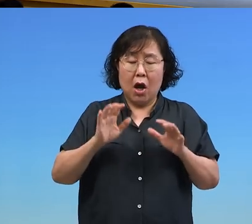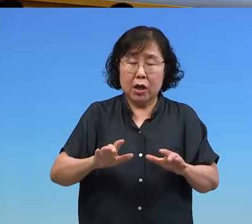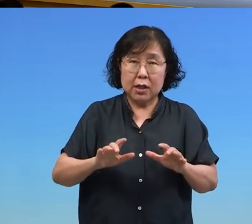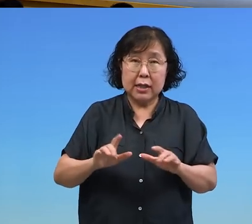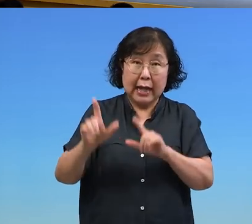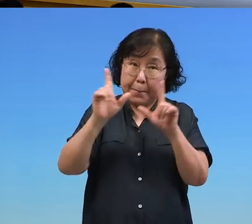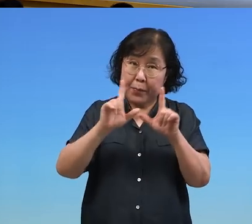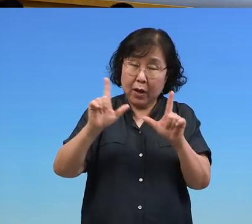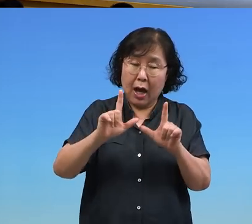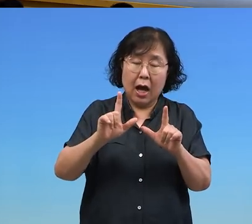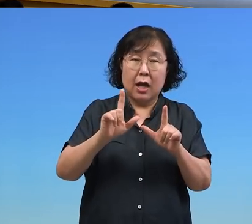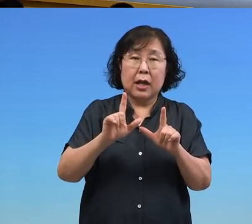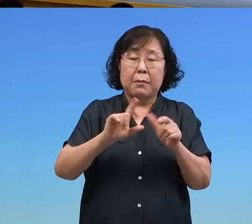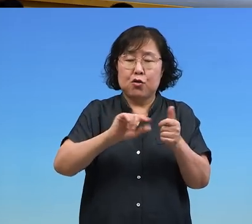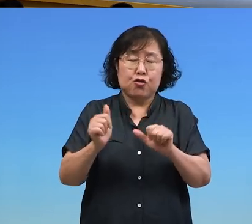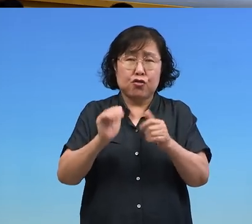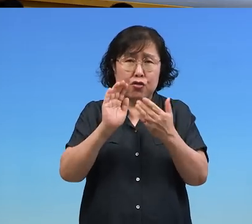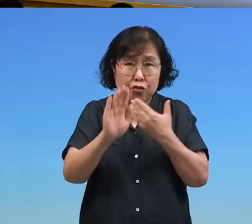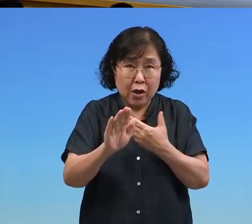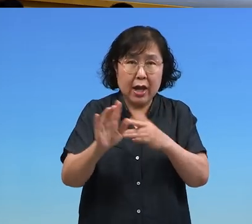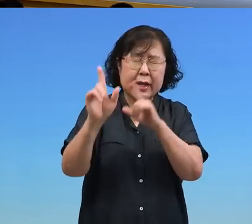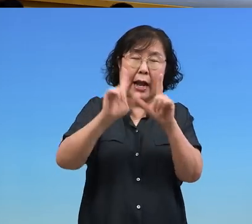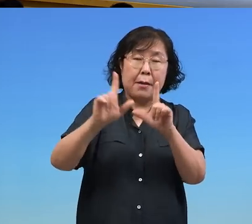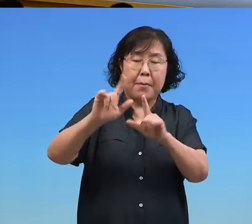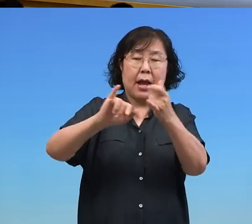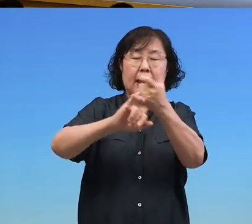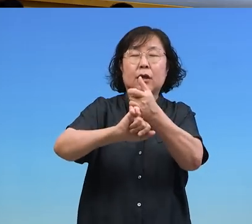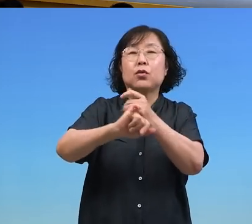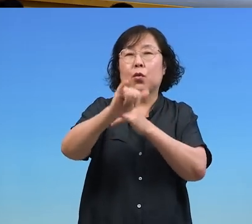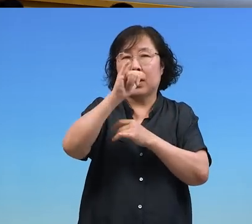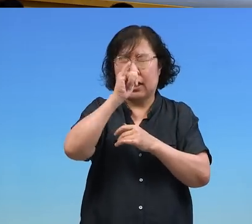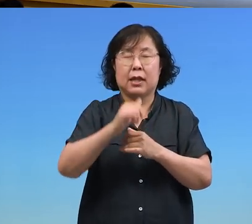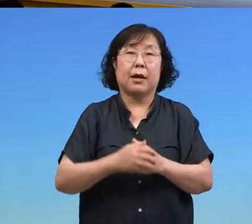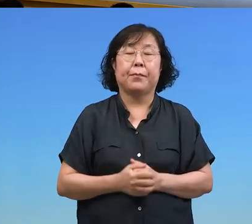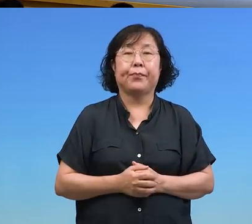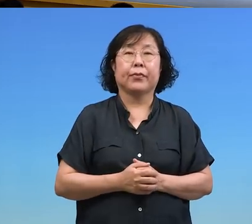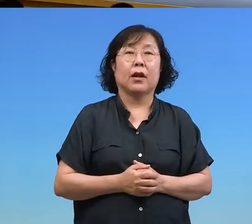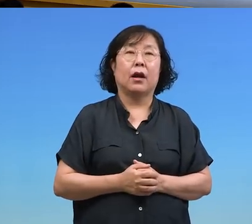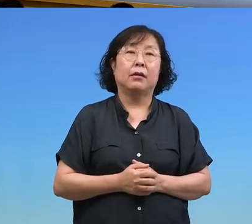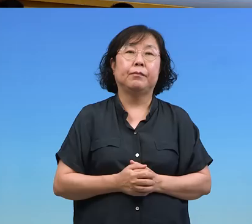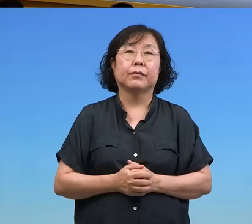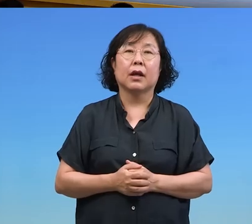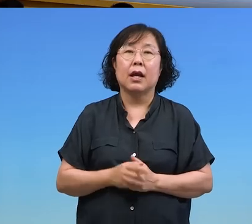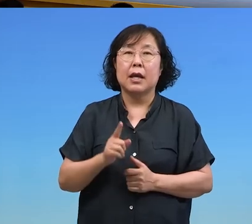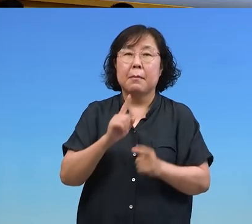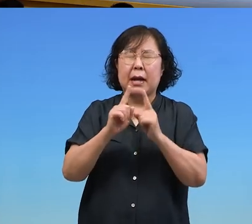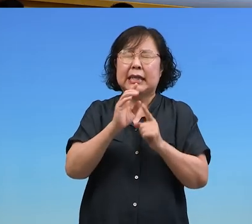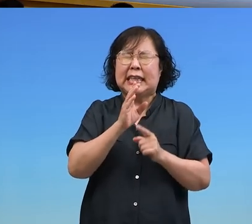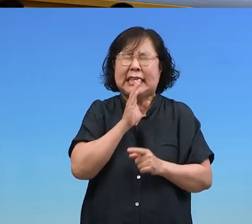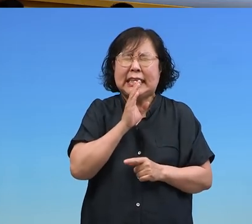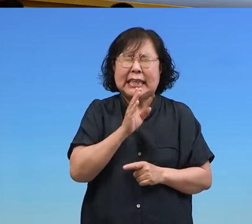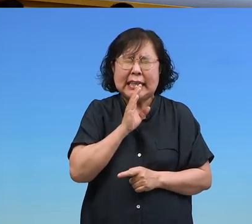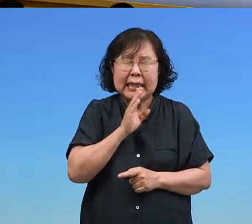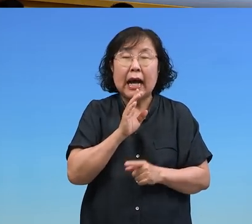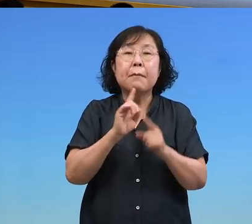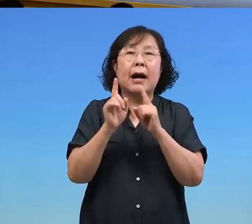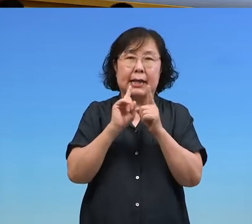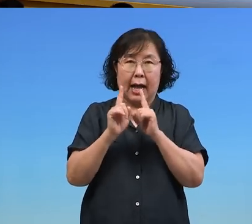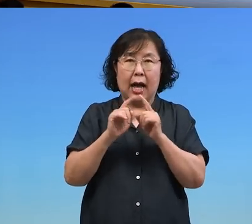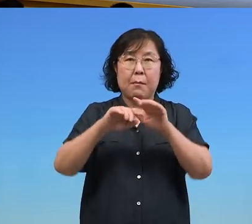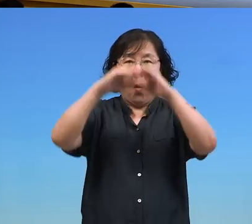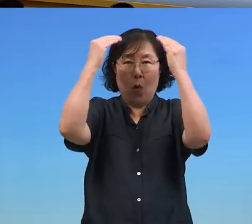하고는요 바로 그 다음에 바울이 이 심정을 이렇게 피려갑니다 구절을 세 번역으로 보십시오 이 말은 참말이요